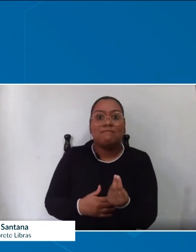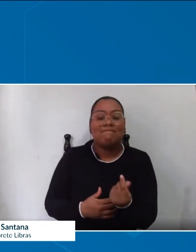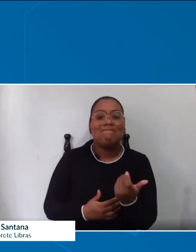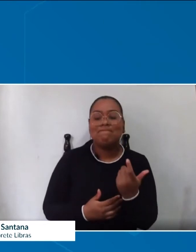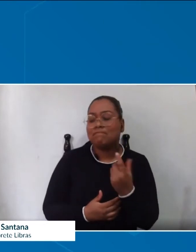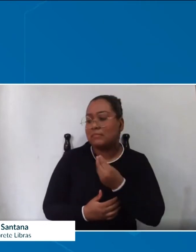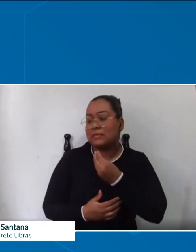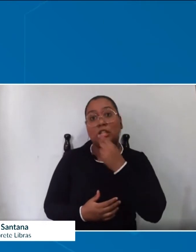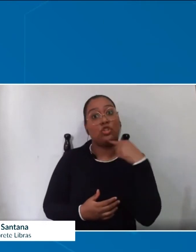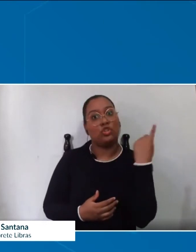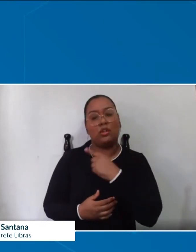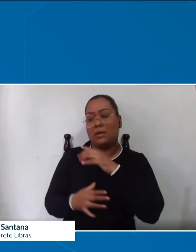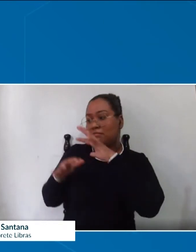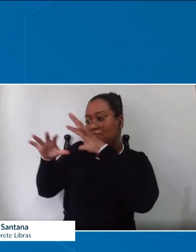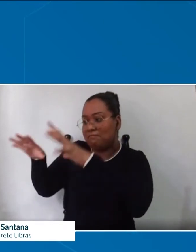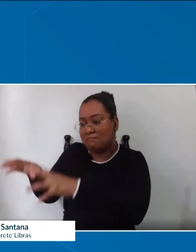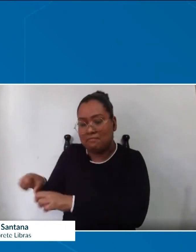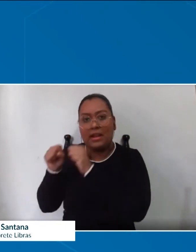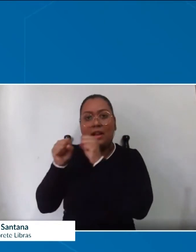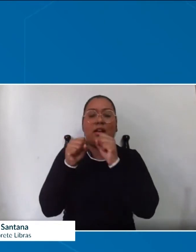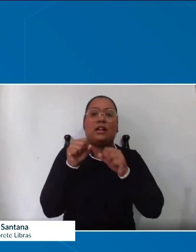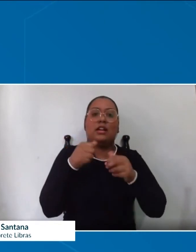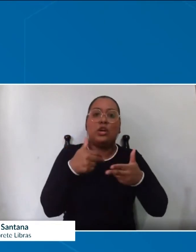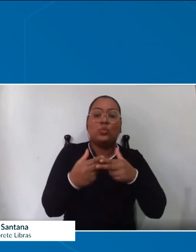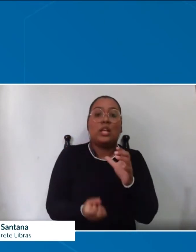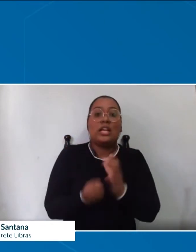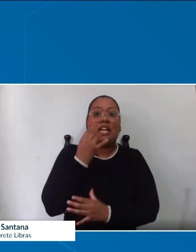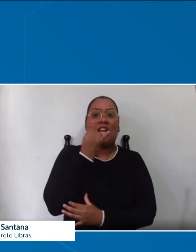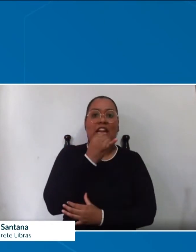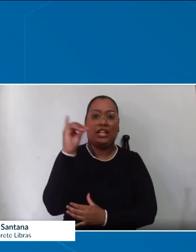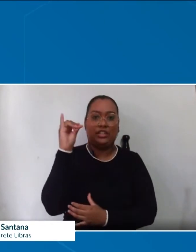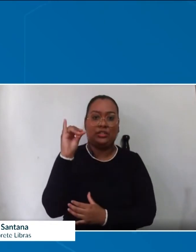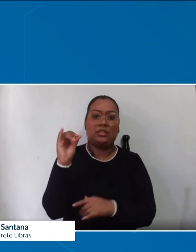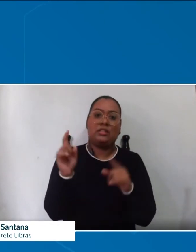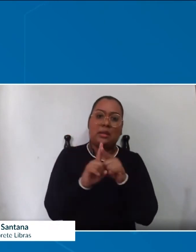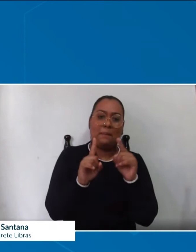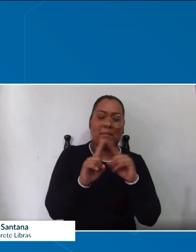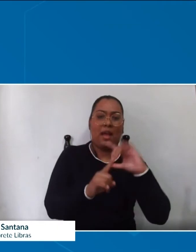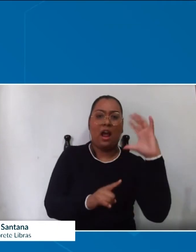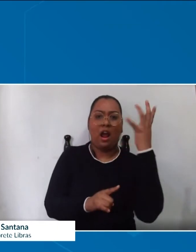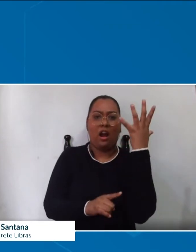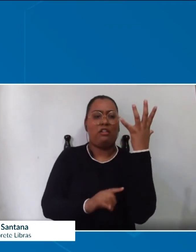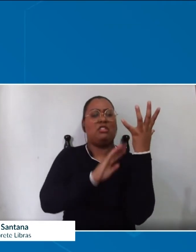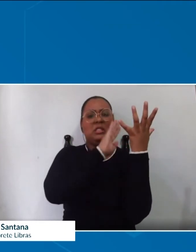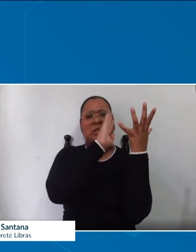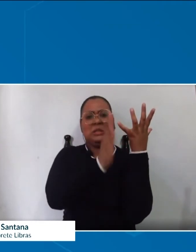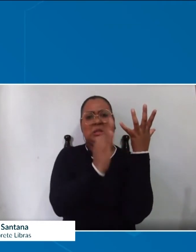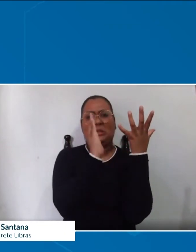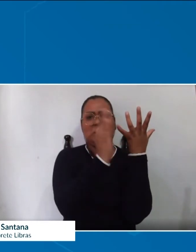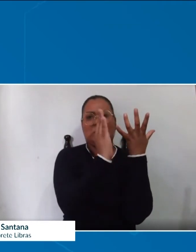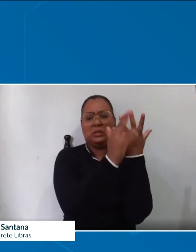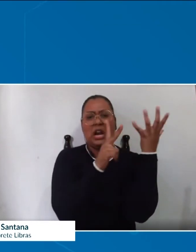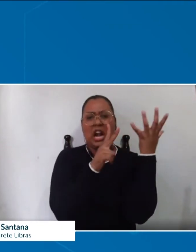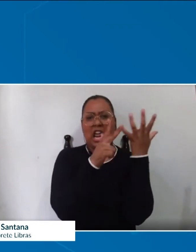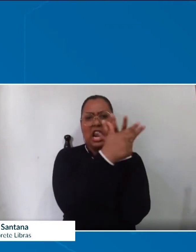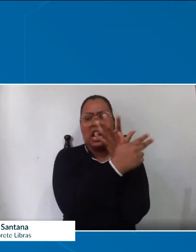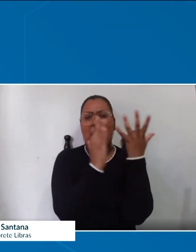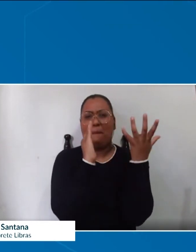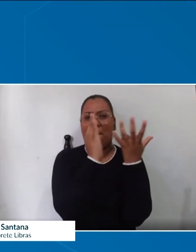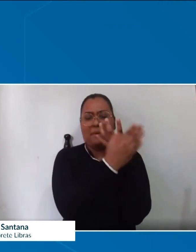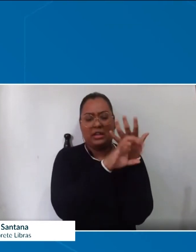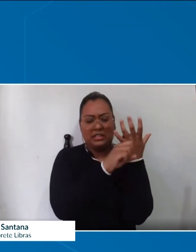gente pega e aproveita energeticamente. Também podas de árvore. Então, tudo que você pode chegar a